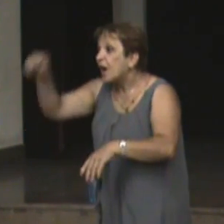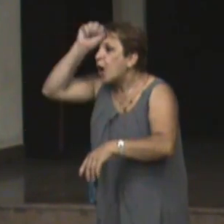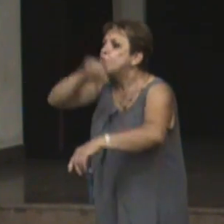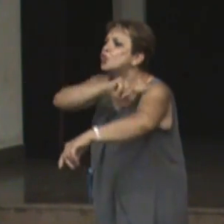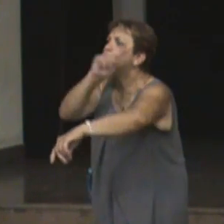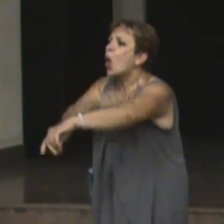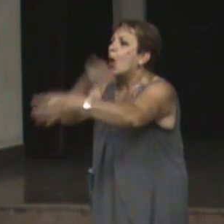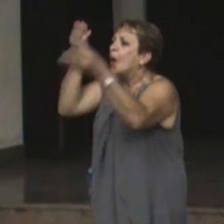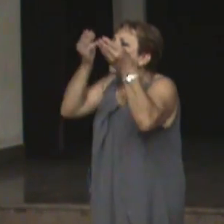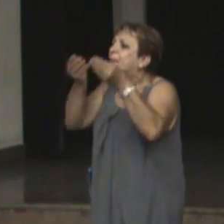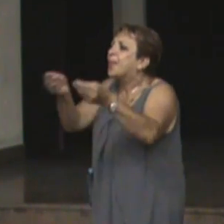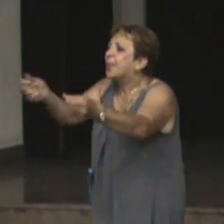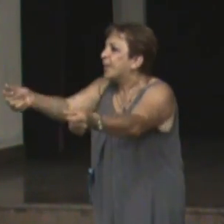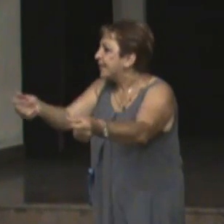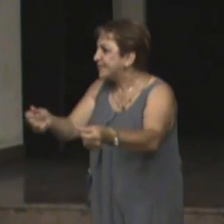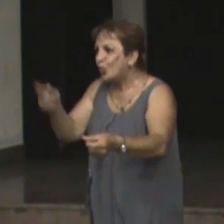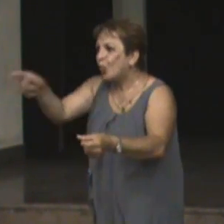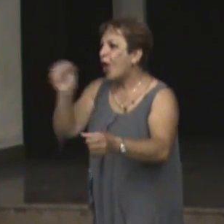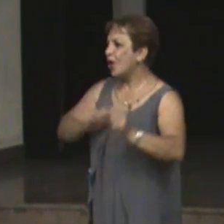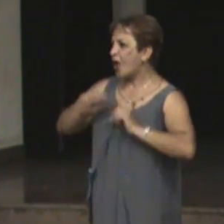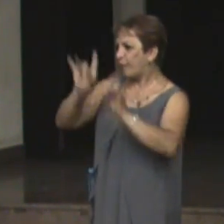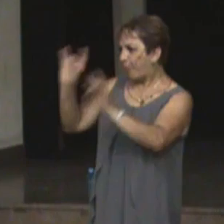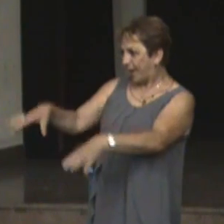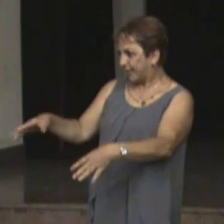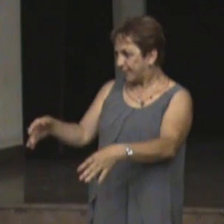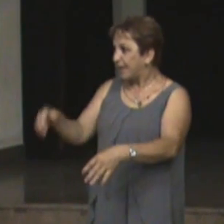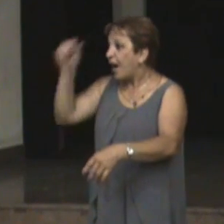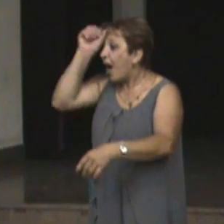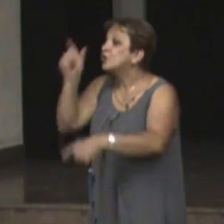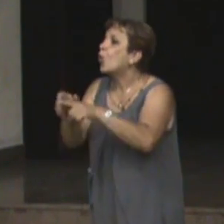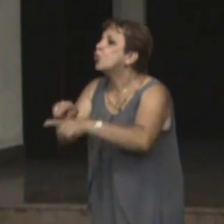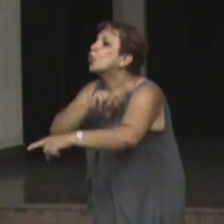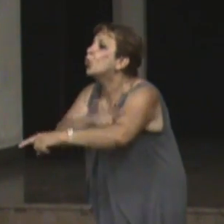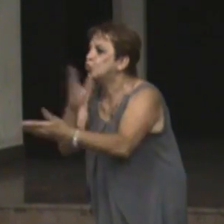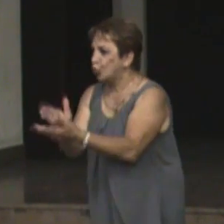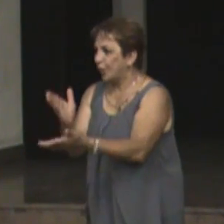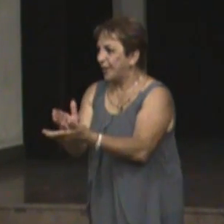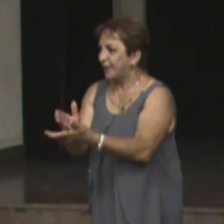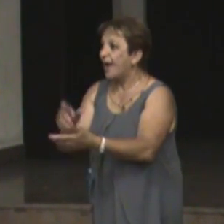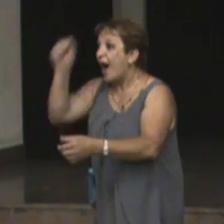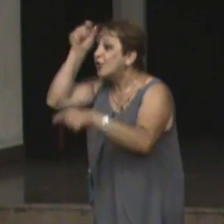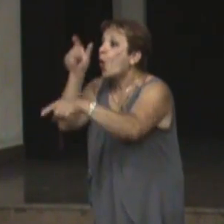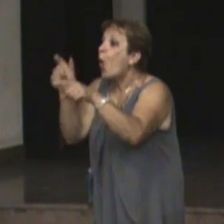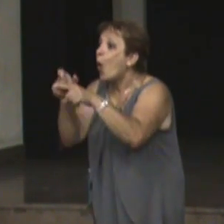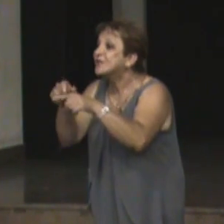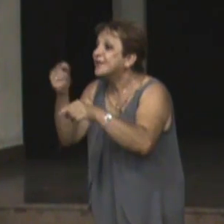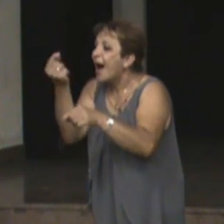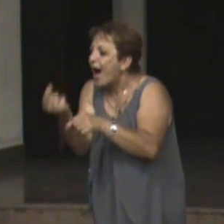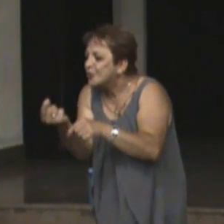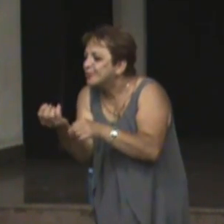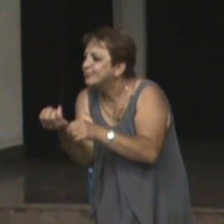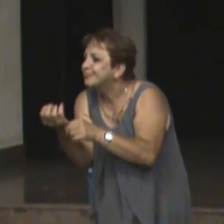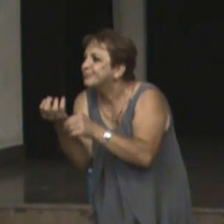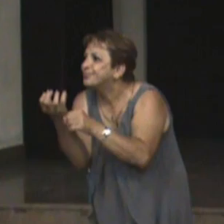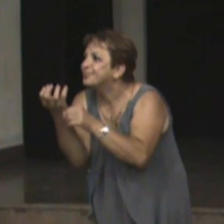զորությունից, որտեղ Աստծո խոսքը իր մեջ զորություն ունի, Աստծո խոսքը իր մեջ ուժ ունի, պտուղ տալու, մեր կյանքը